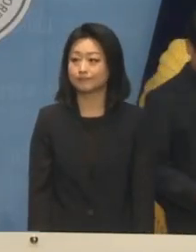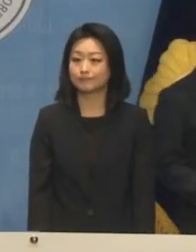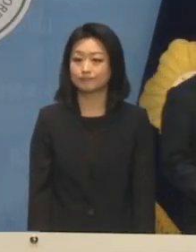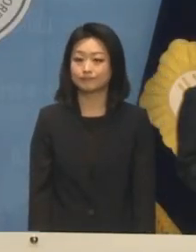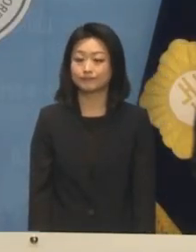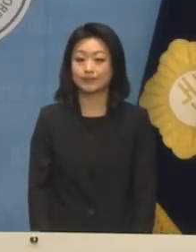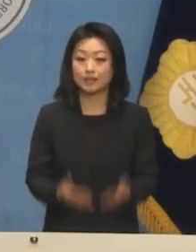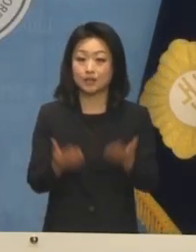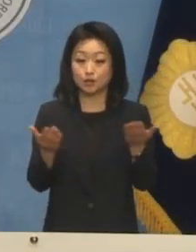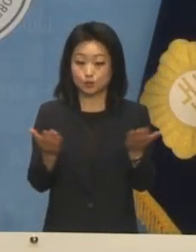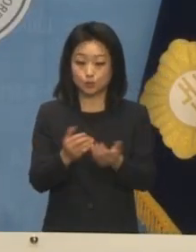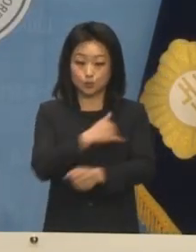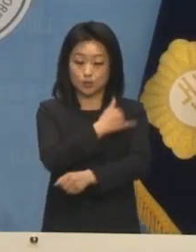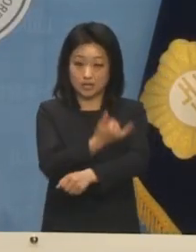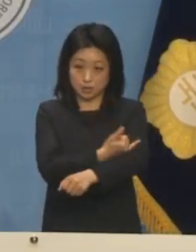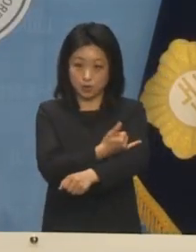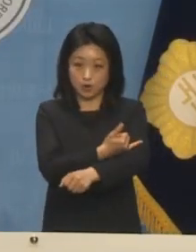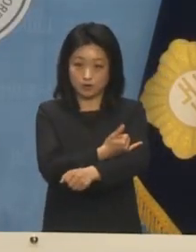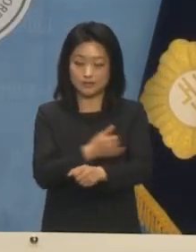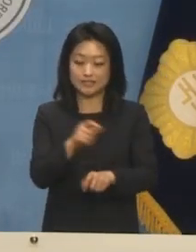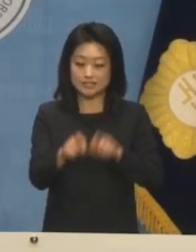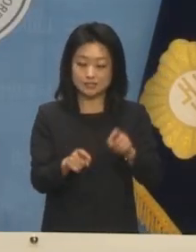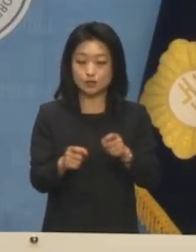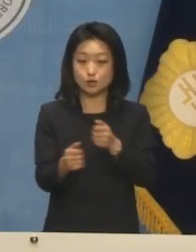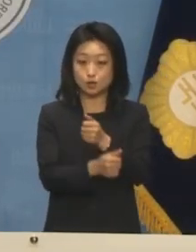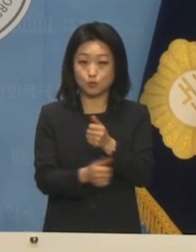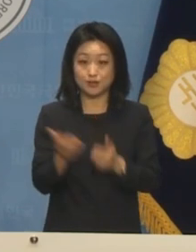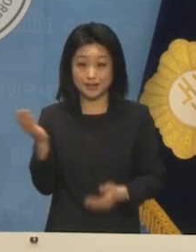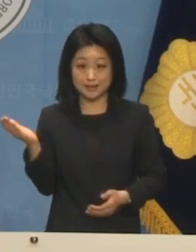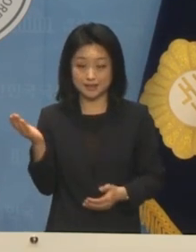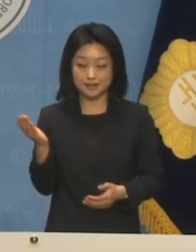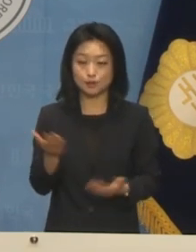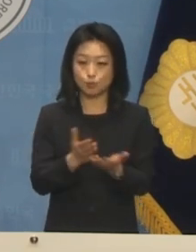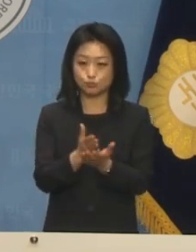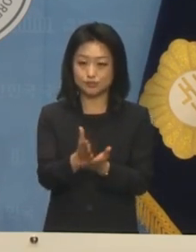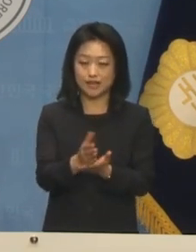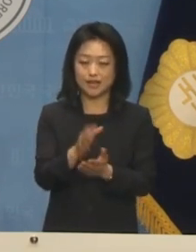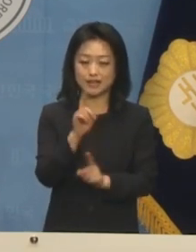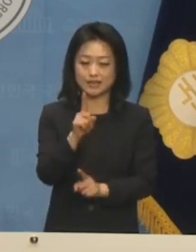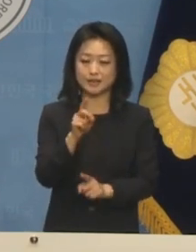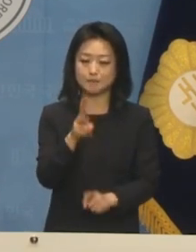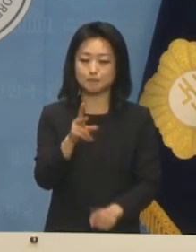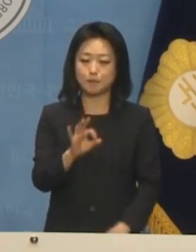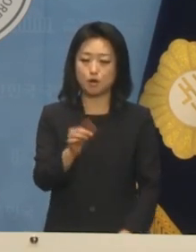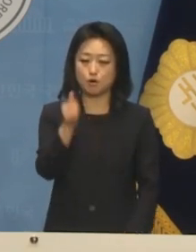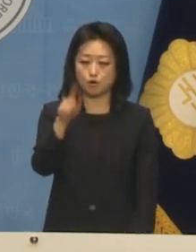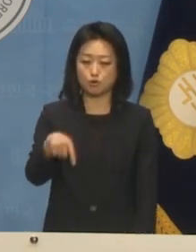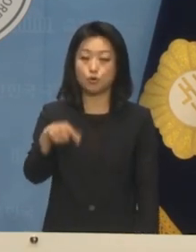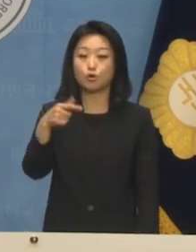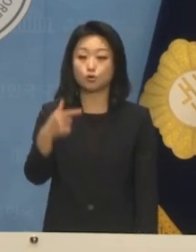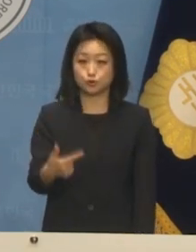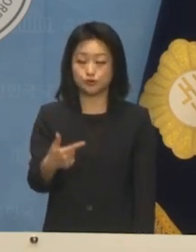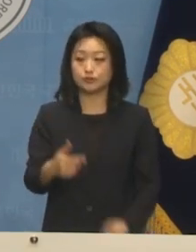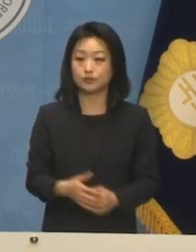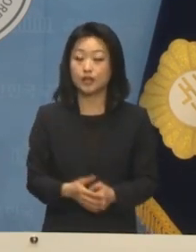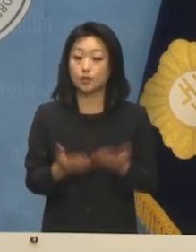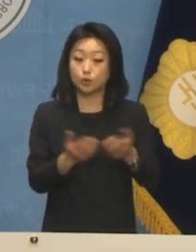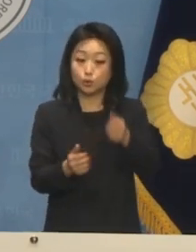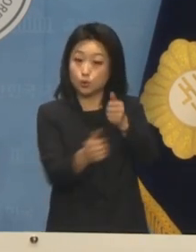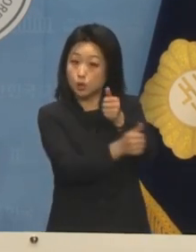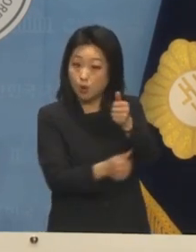예, 노동인권실을 위한 노무사 모임의 이병훈 노무사입니다. 조금 전에 말씀드렸던